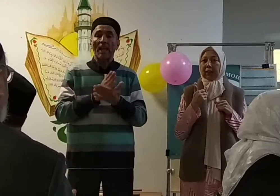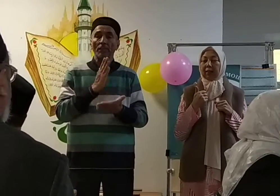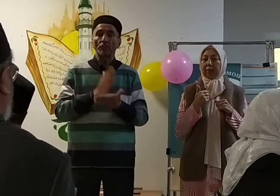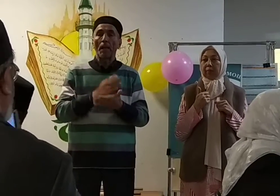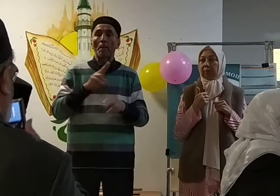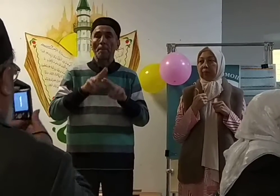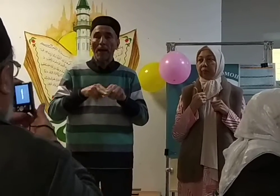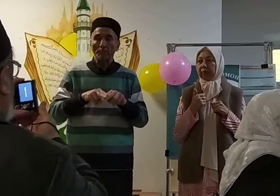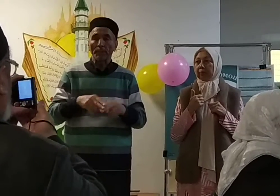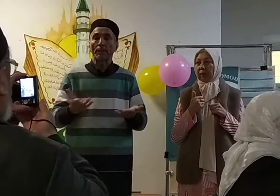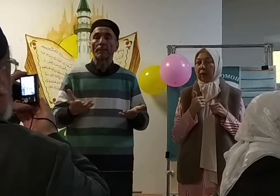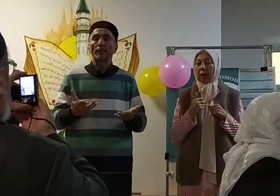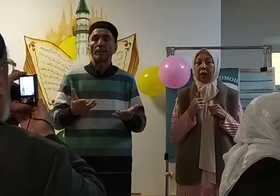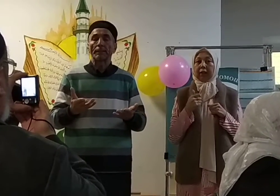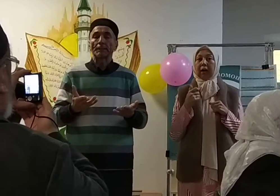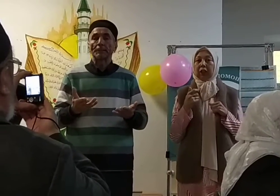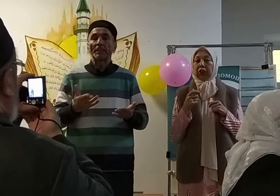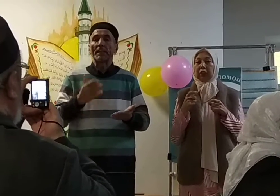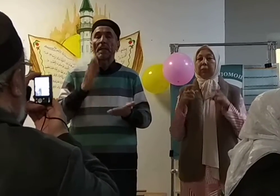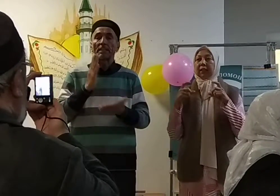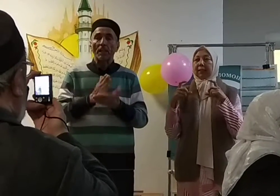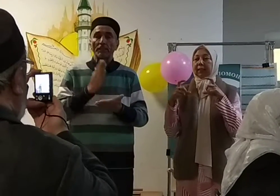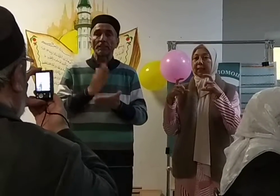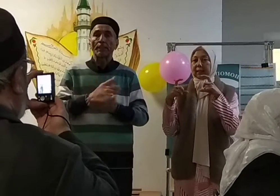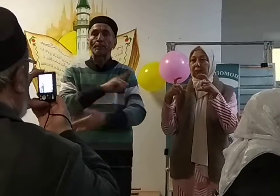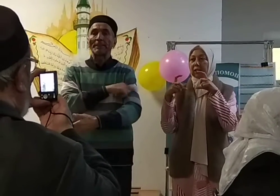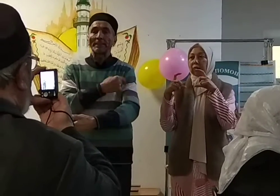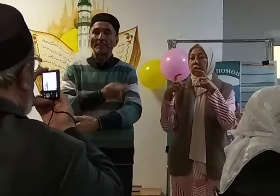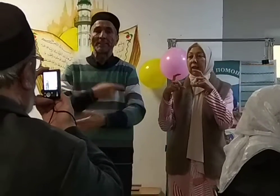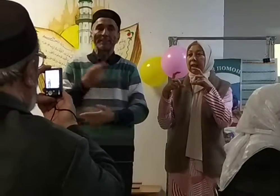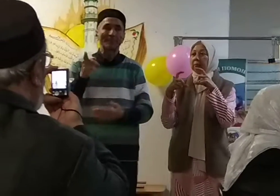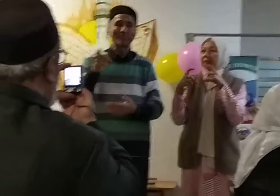паспорта, наличие медицинской вот этой вот МС.